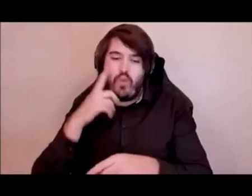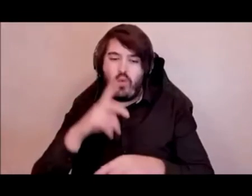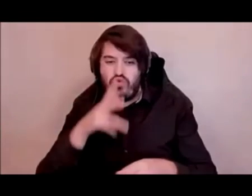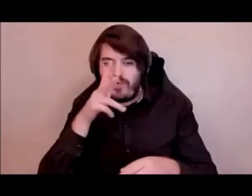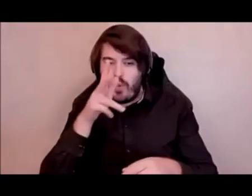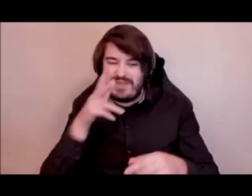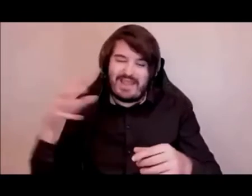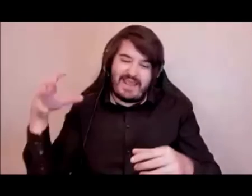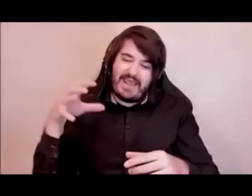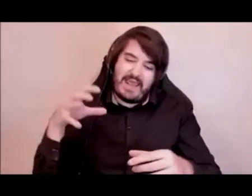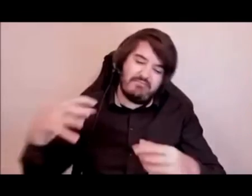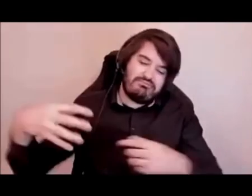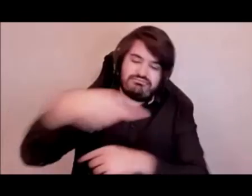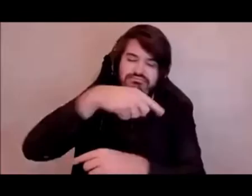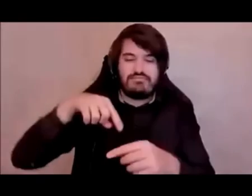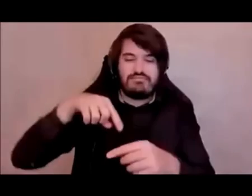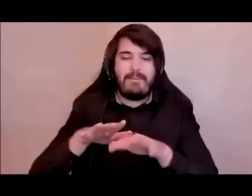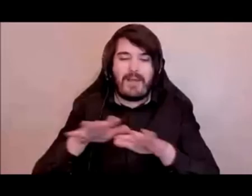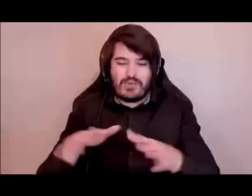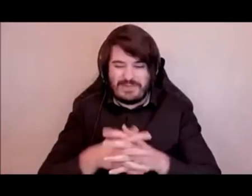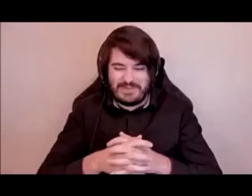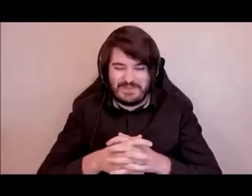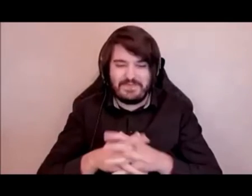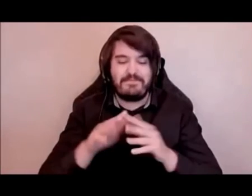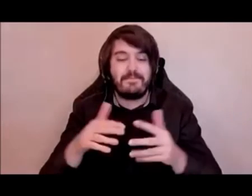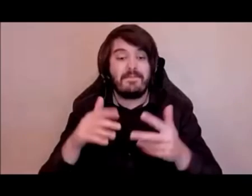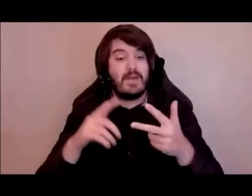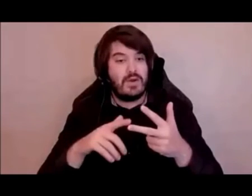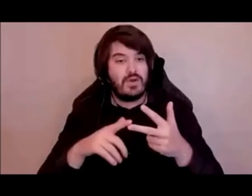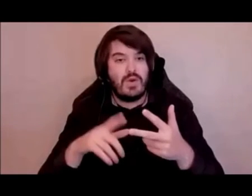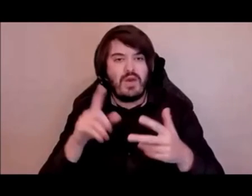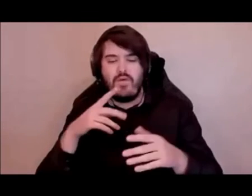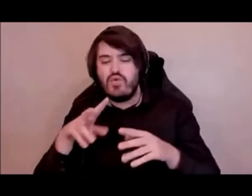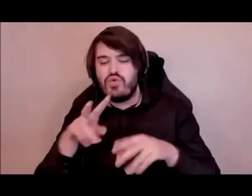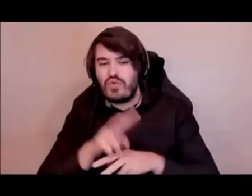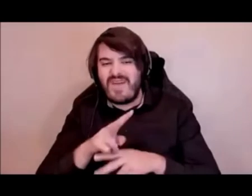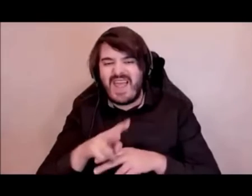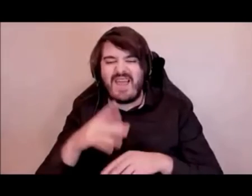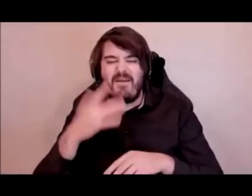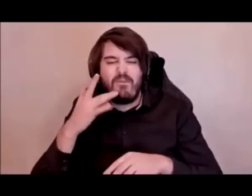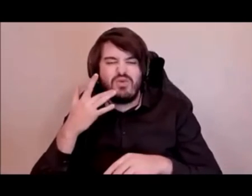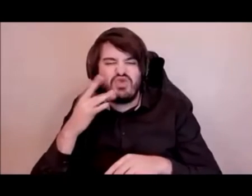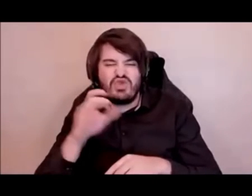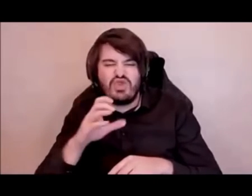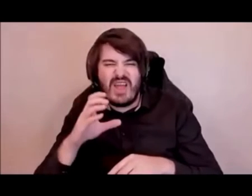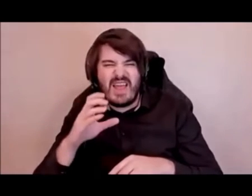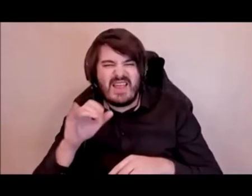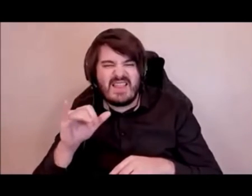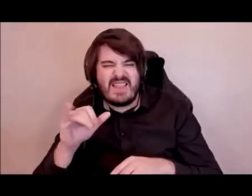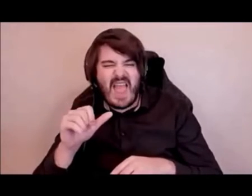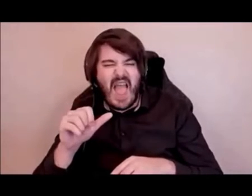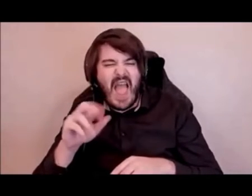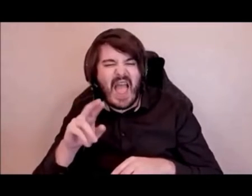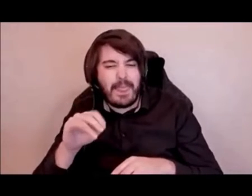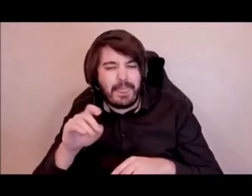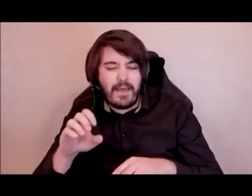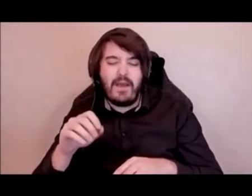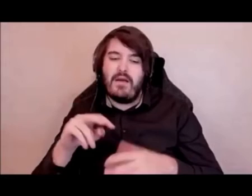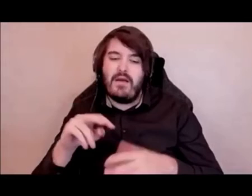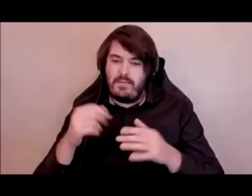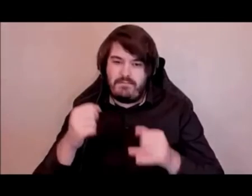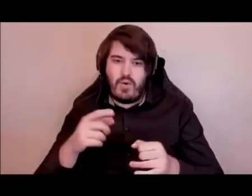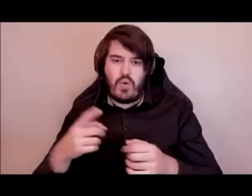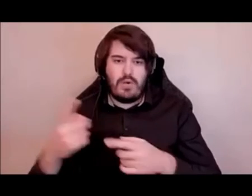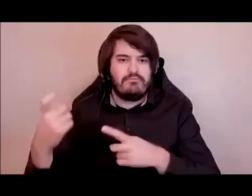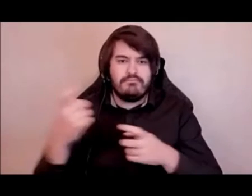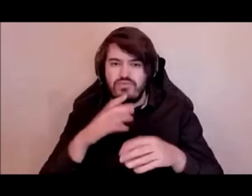partout. Donc ensuite, on va surveiller aussi pour les cyarides qui sont des petites mouches. Vous pouvez vous poser nos questions sur